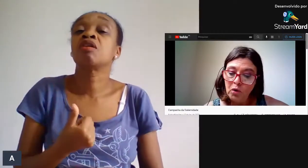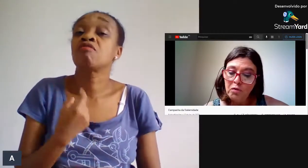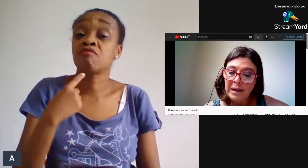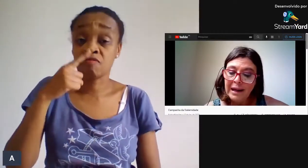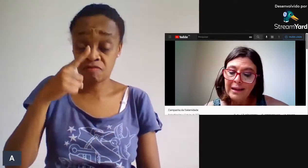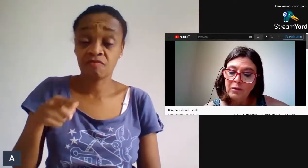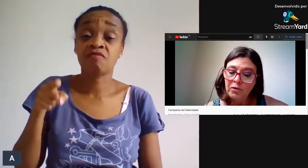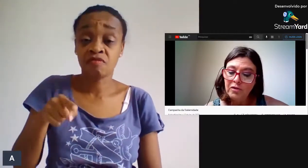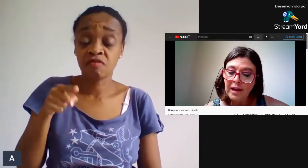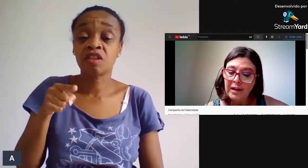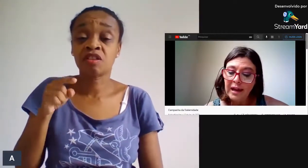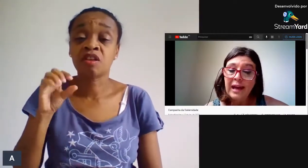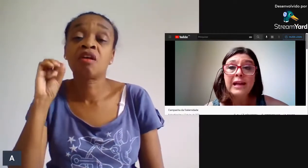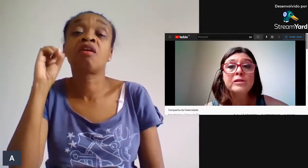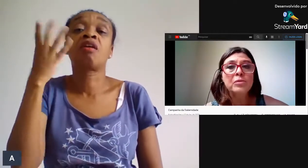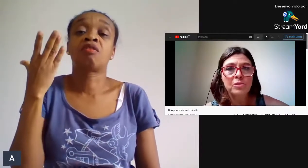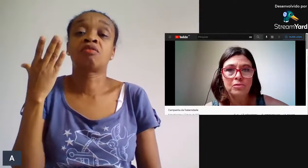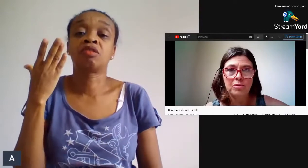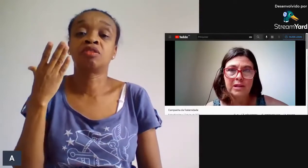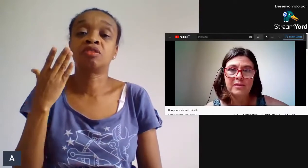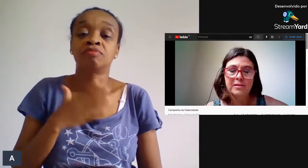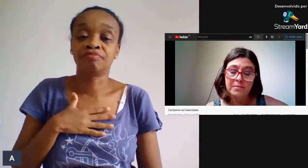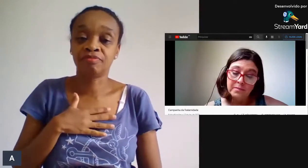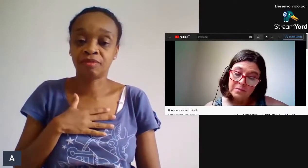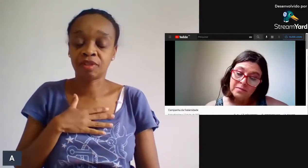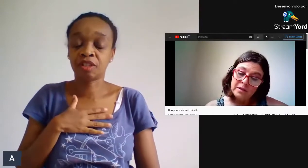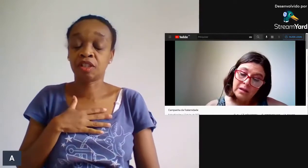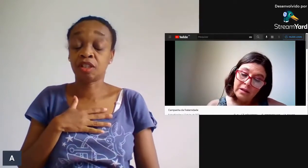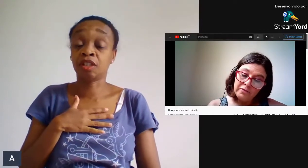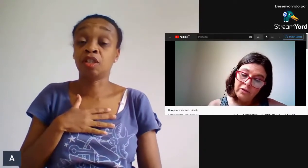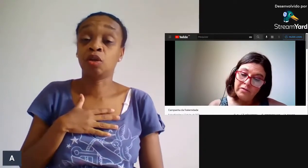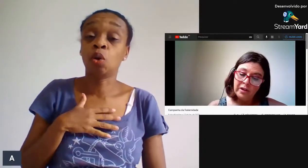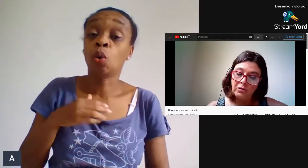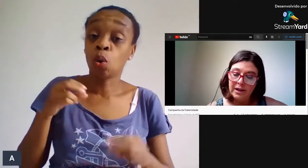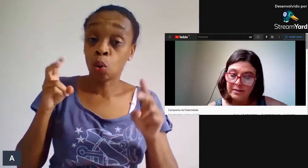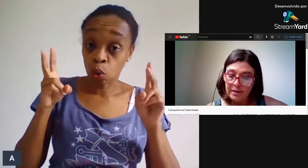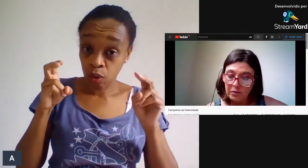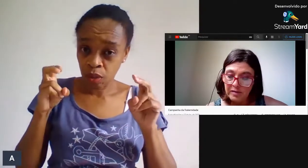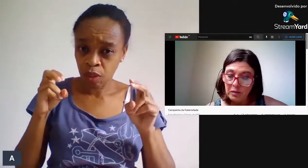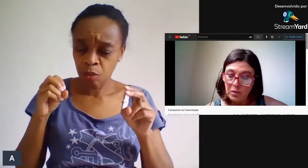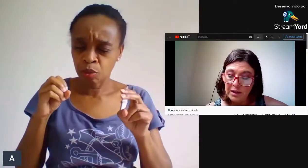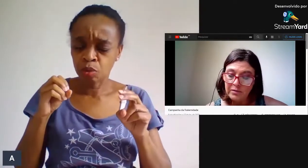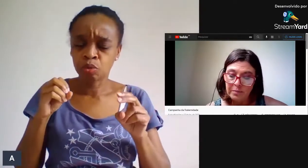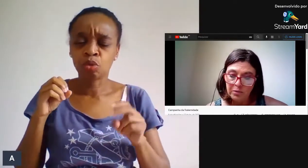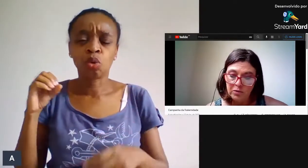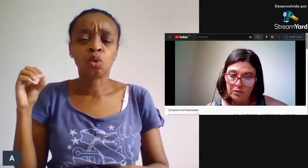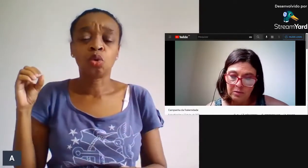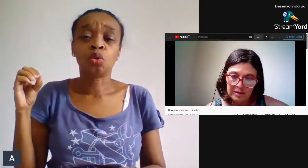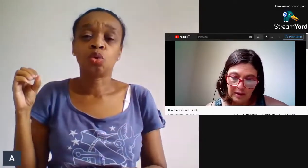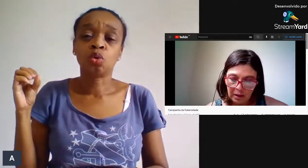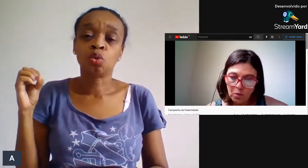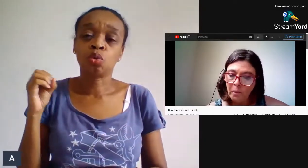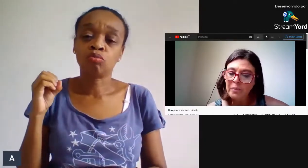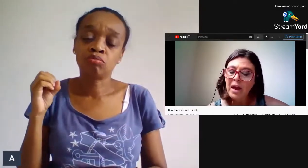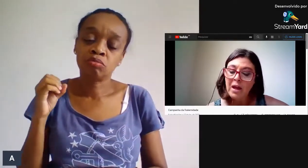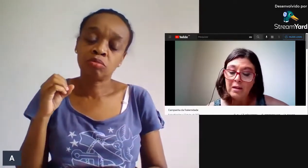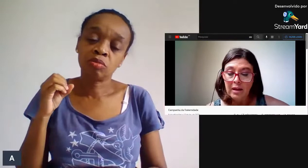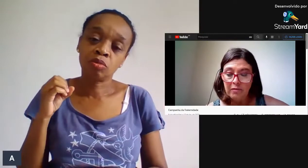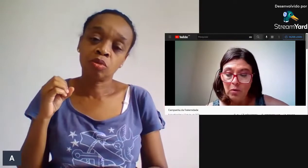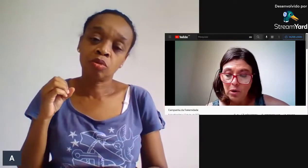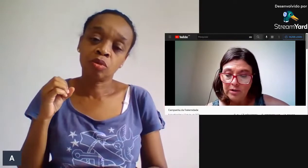foi Novo Milênio Sem Exclusões. E foi vindo, né, de 5 em 5 anos, depois de